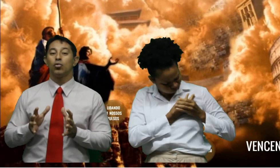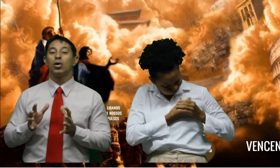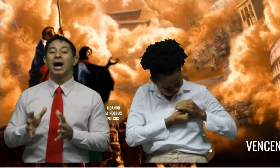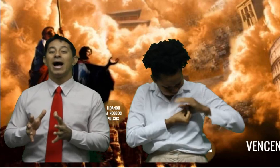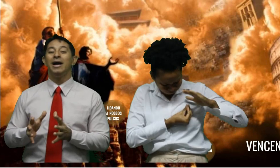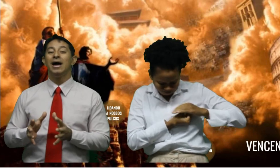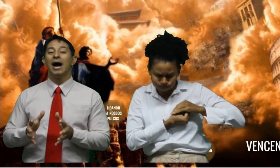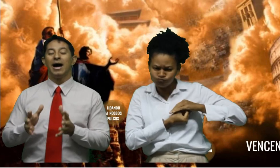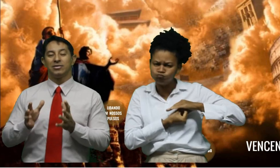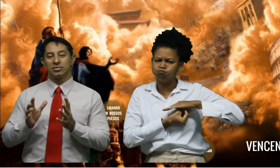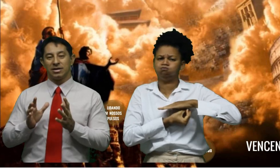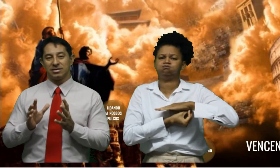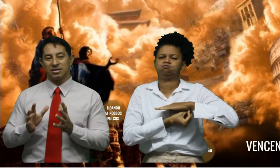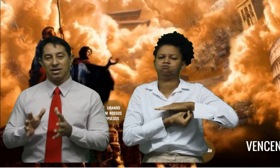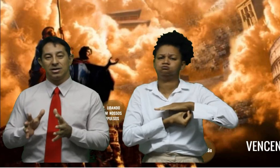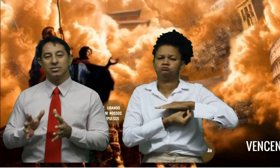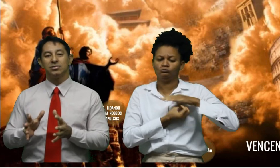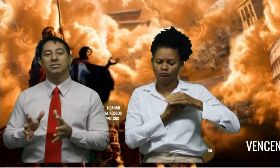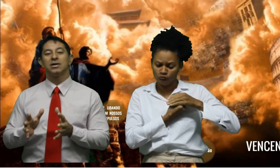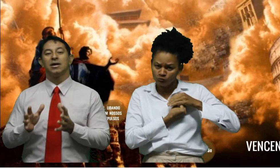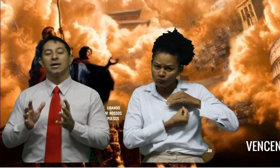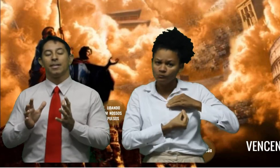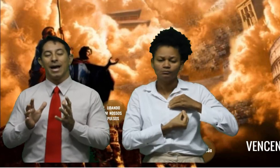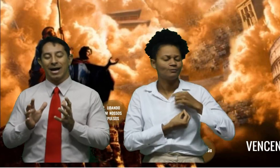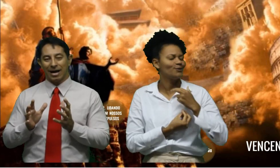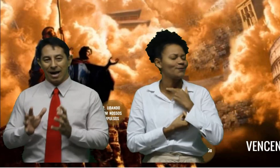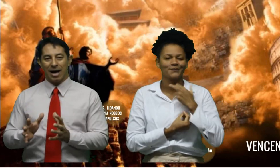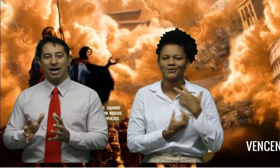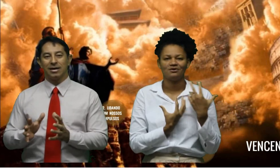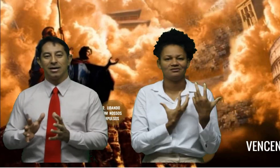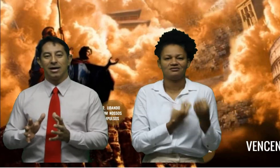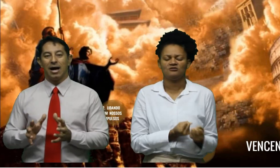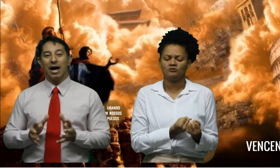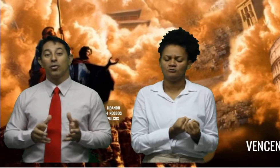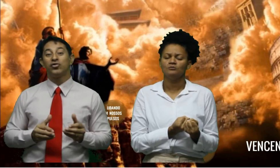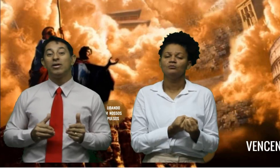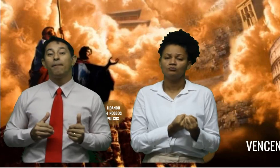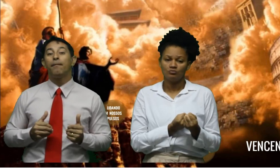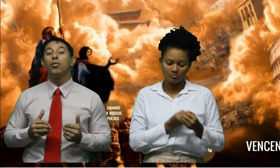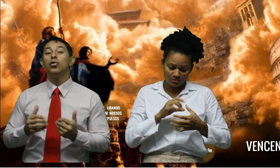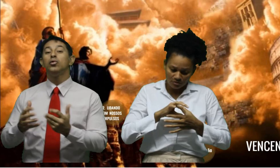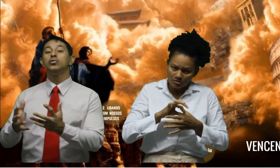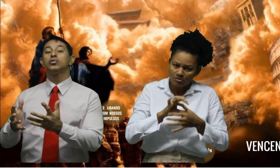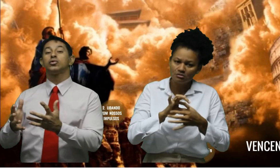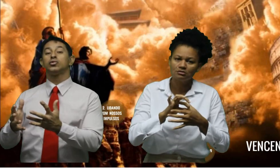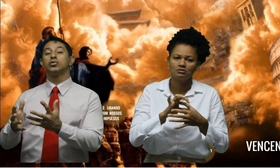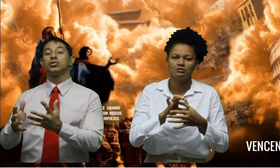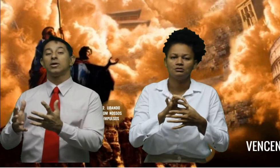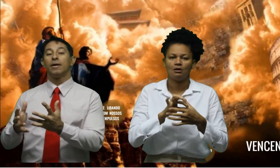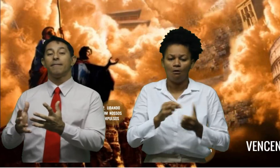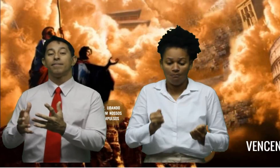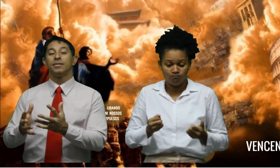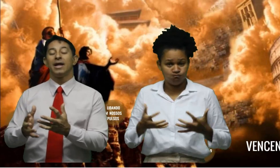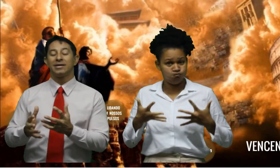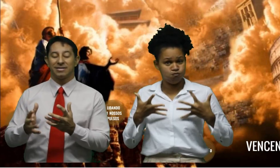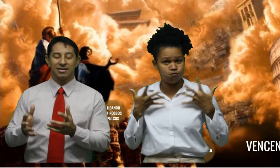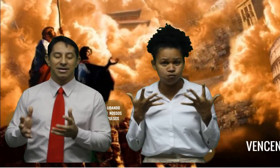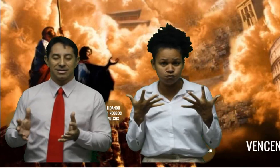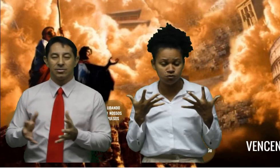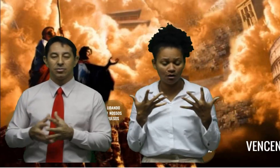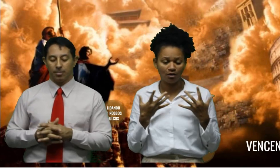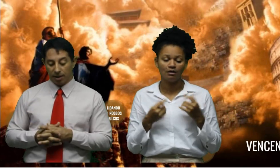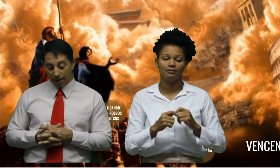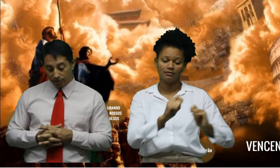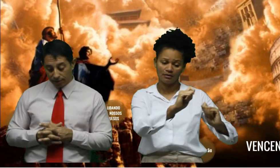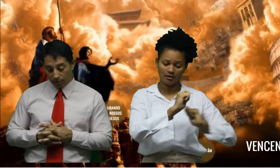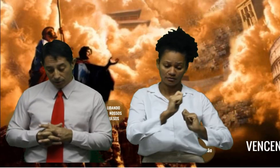dar lugar aos desejos da carne, aos impulsos da